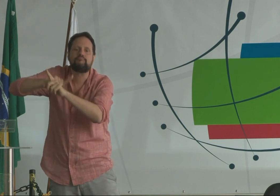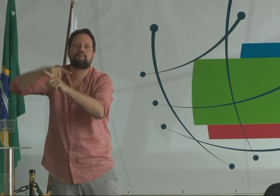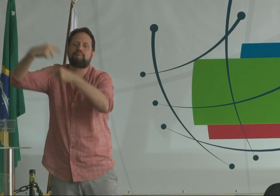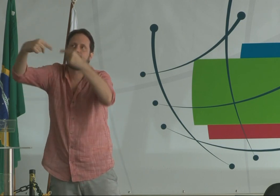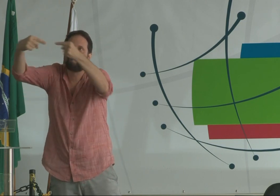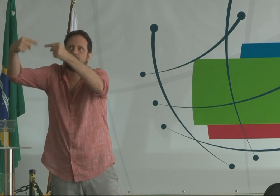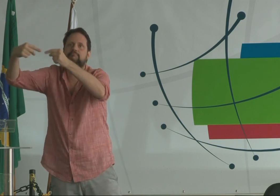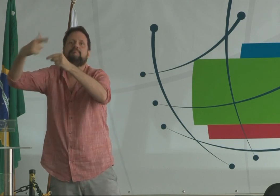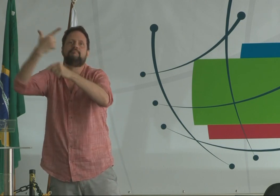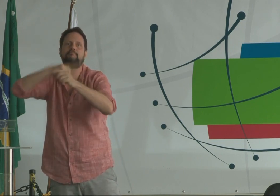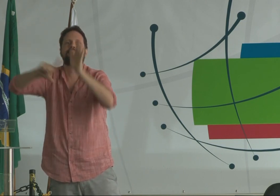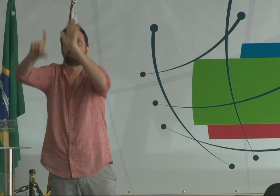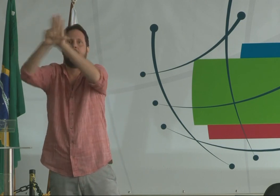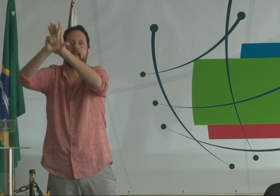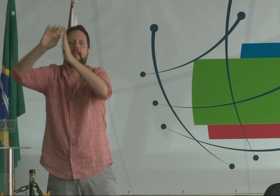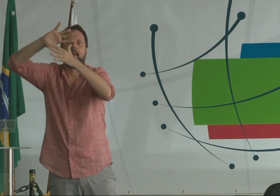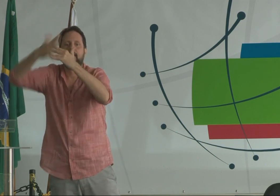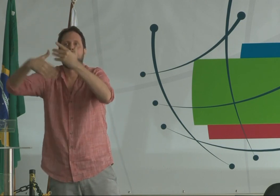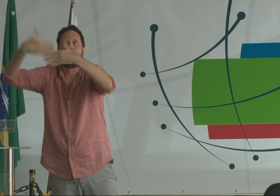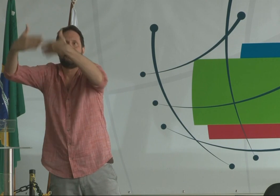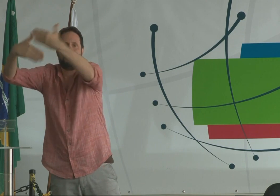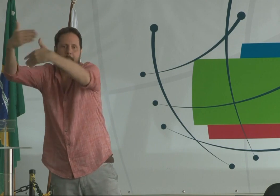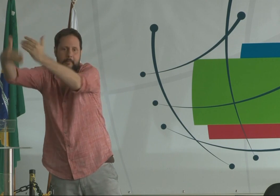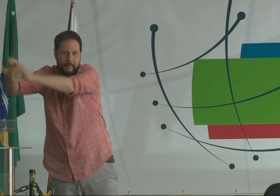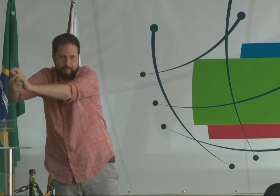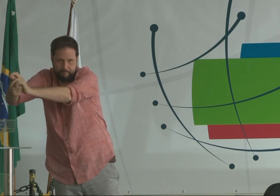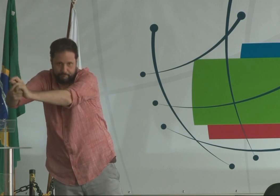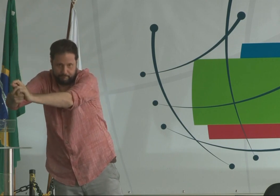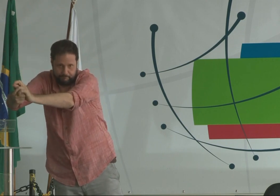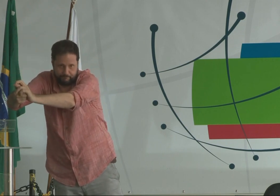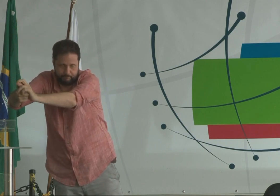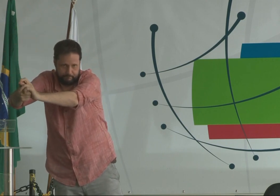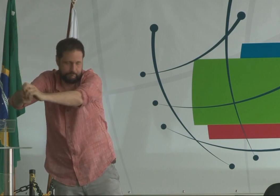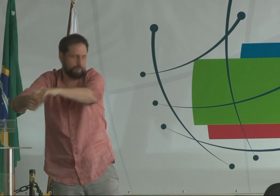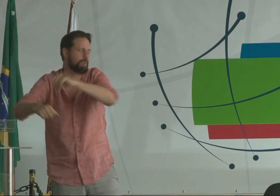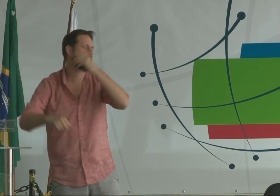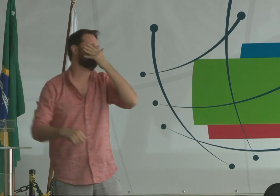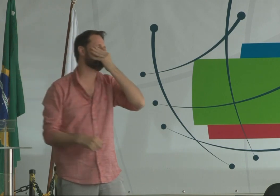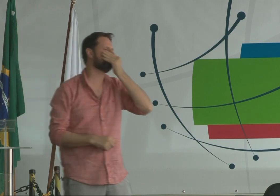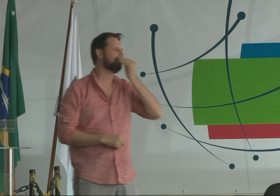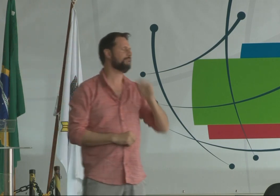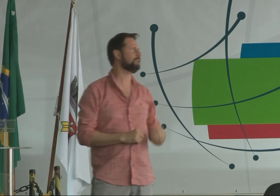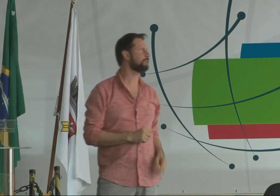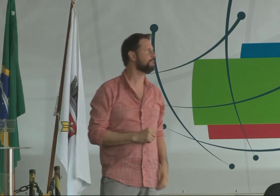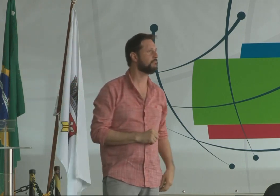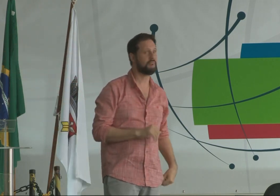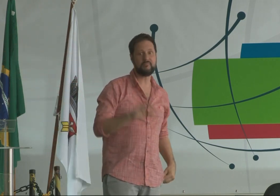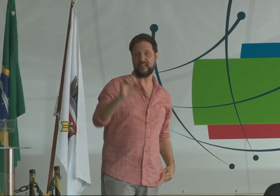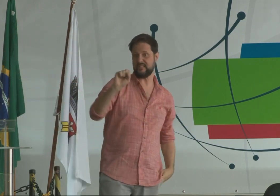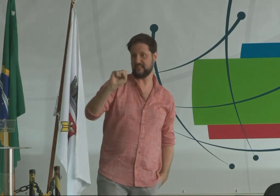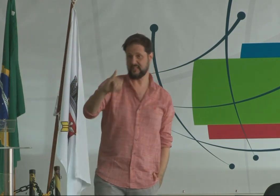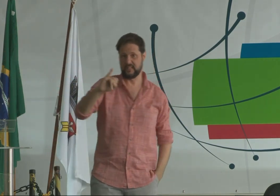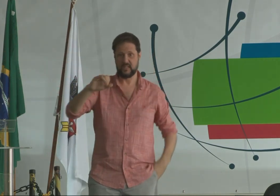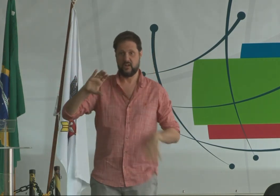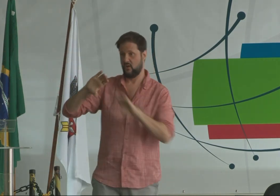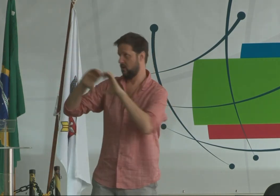relações e habilidades, de modo geral, discutiram e conseguiram efetivar essa política, também, com a legislação que reconhecia a língua finalmente.